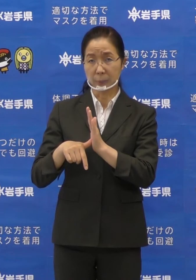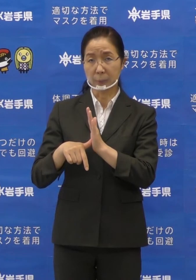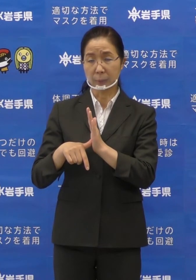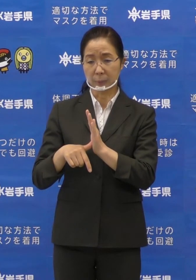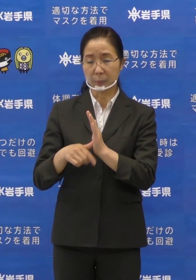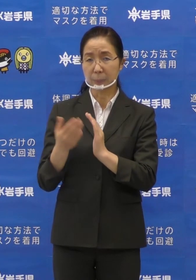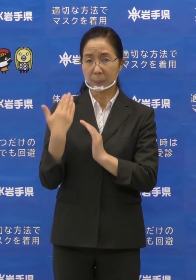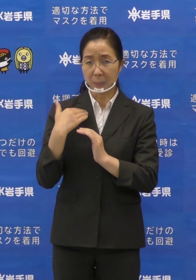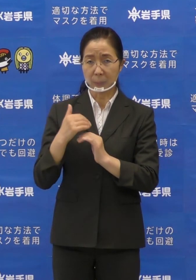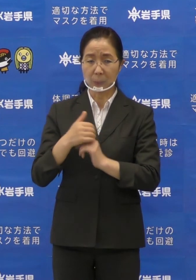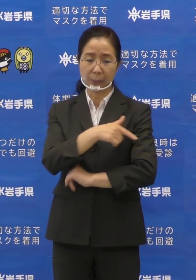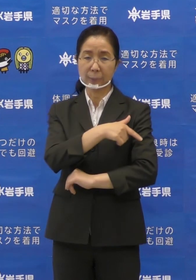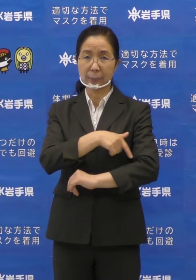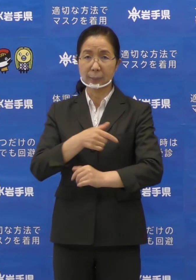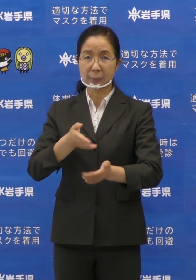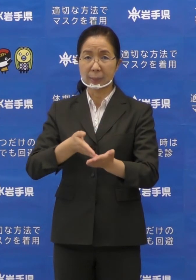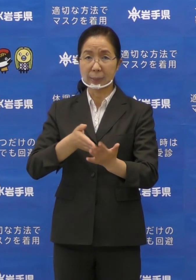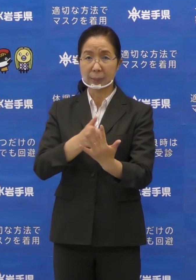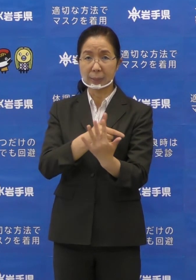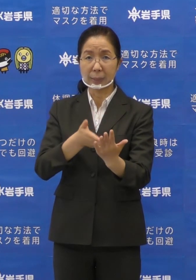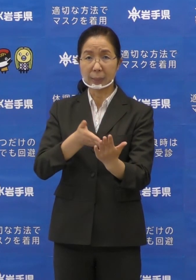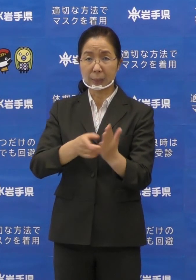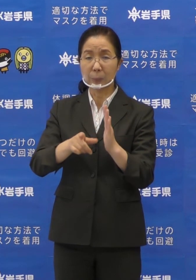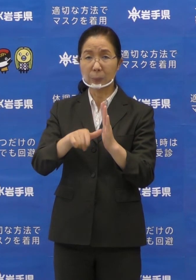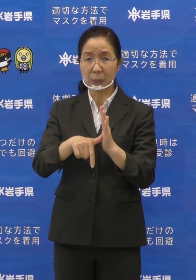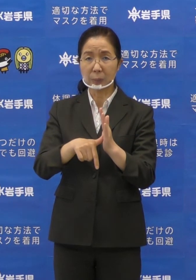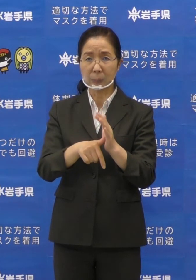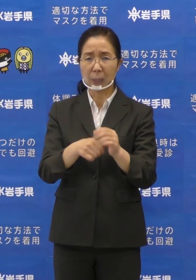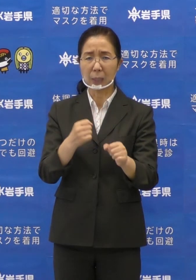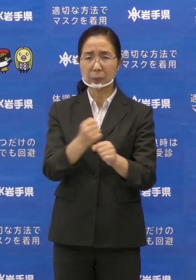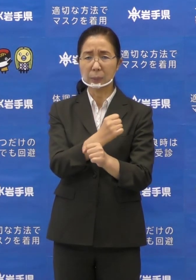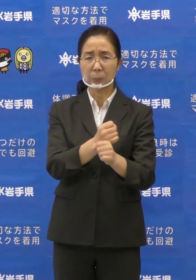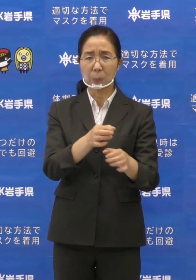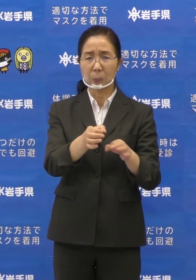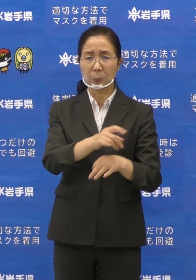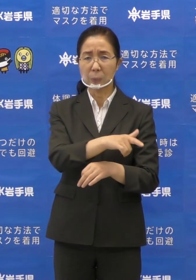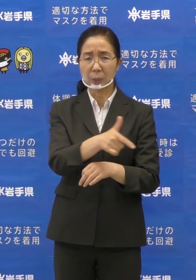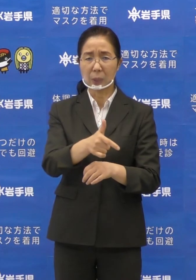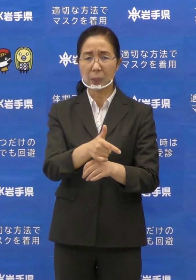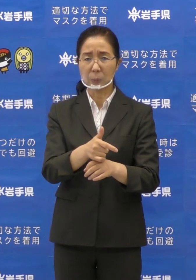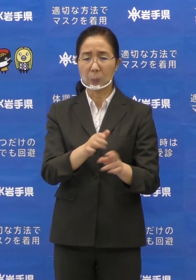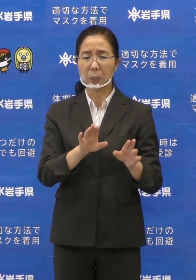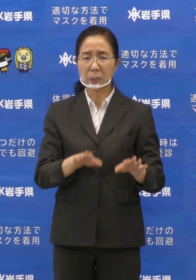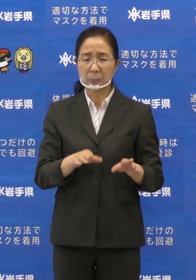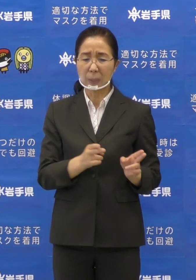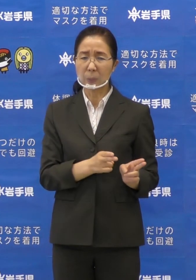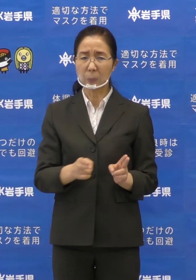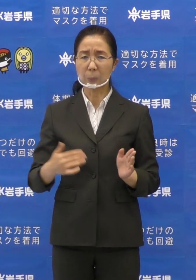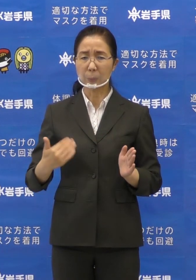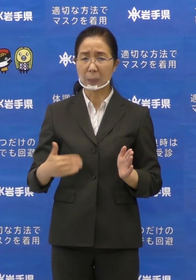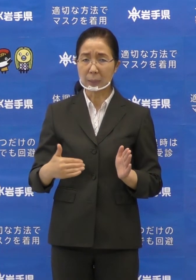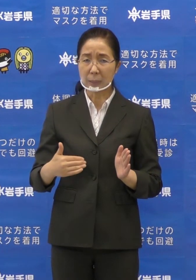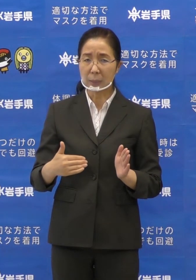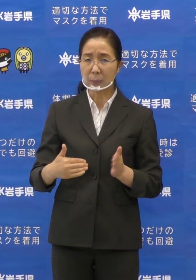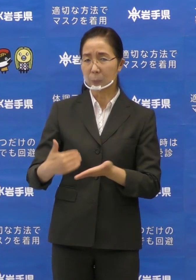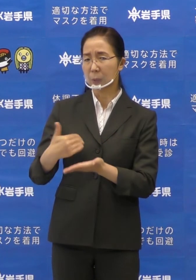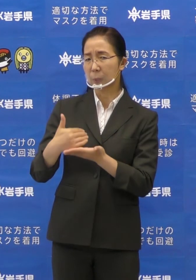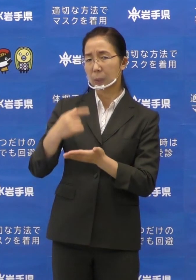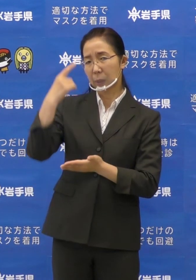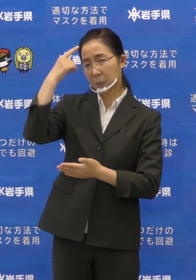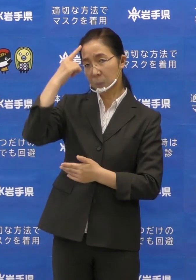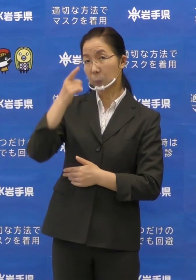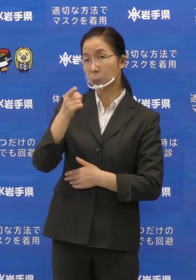では事業者の支援の方は今のところ用意はしていないという発言をなされていたと思うんですけれ